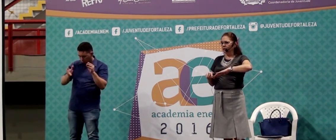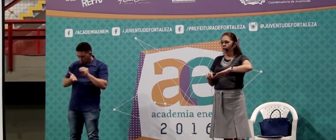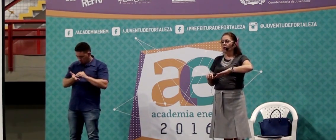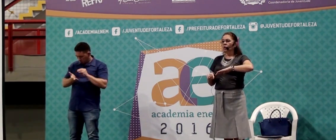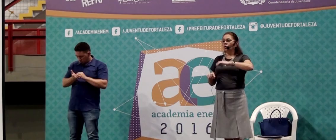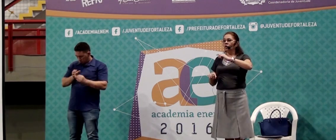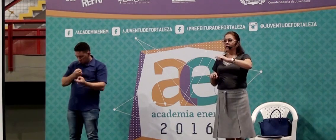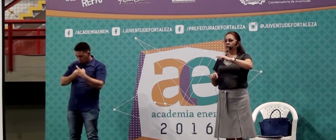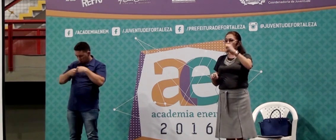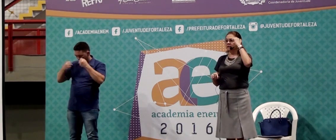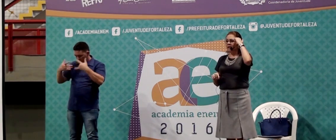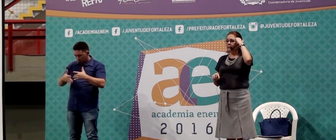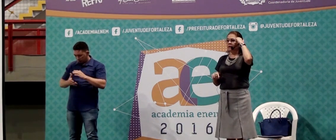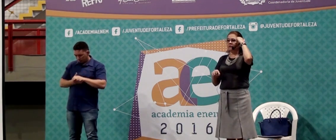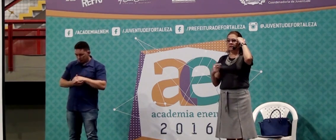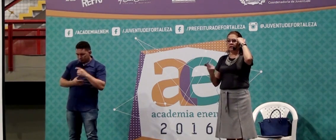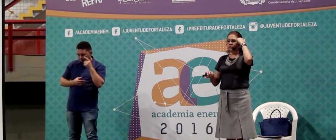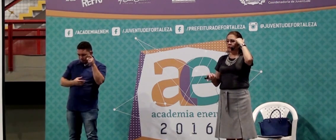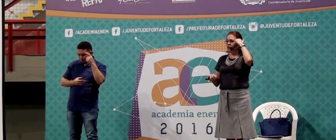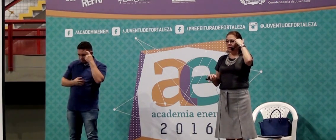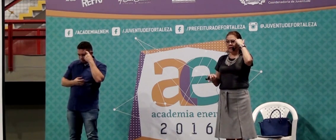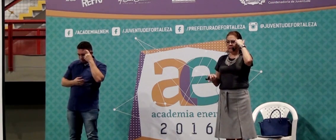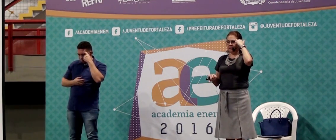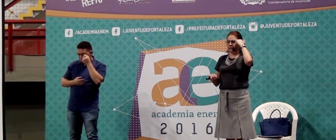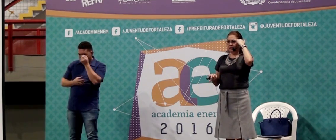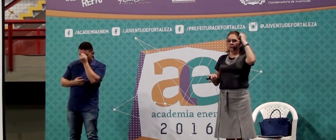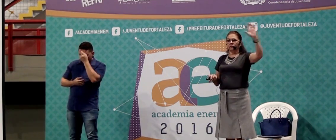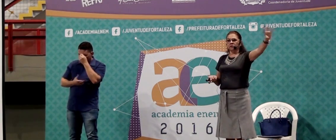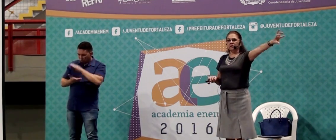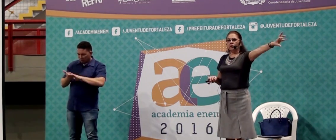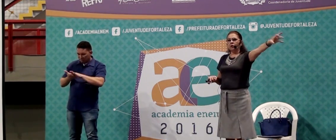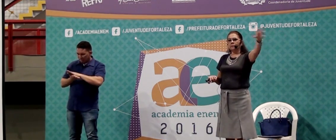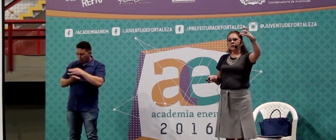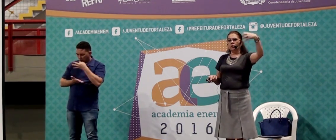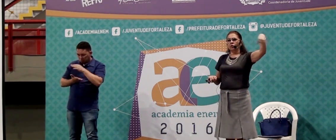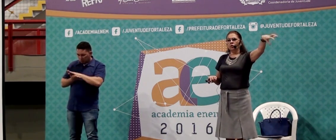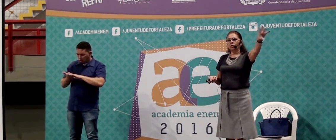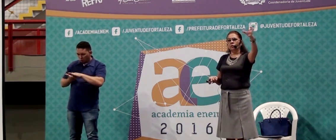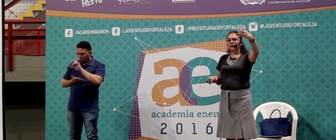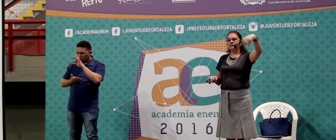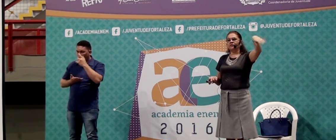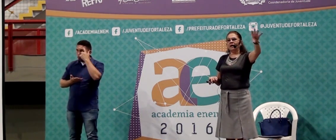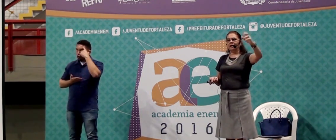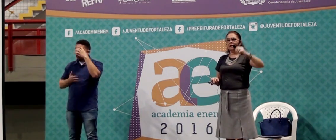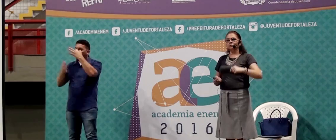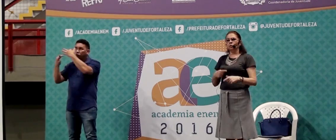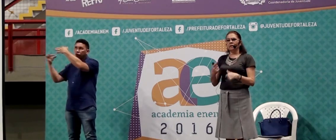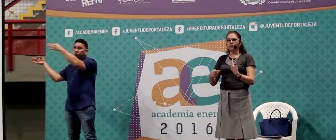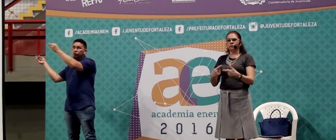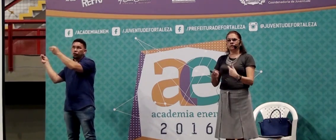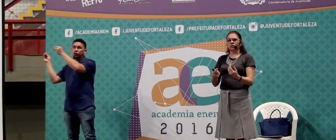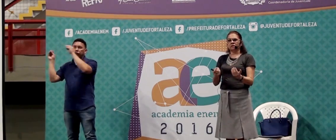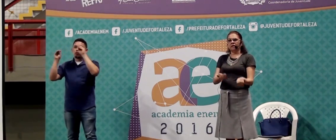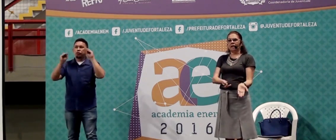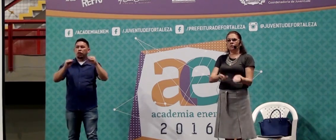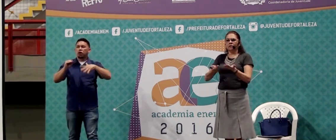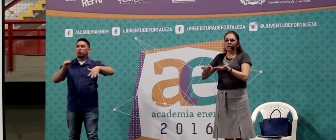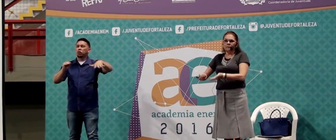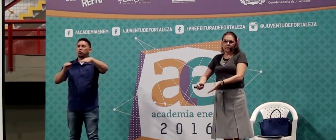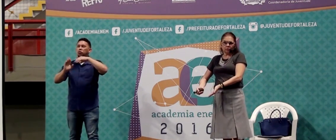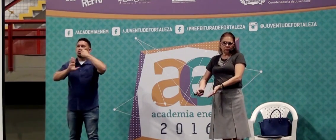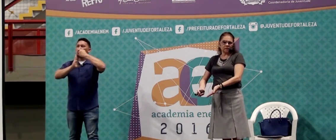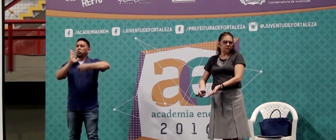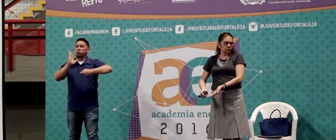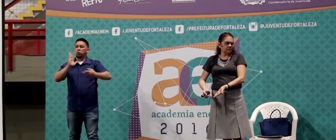botar aquilo, o corretor sabe que você não criou nada. Você copiou uma fala do meio social